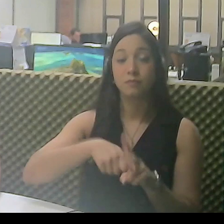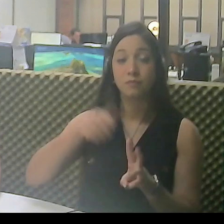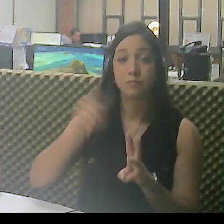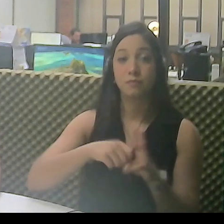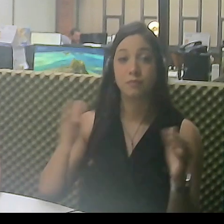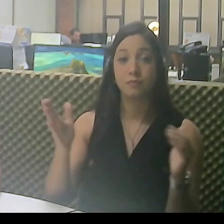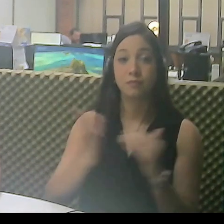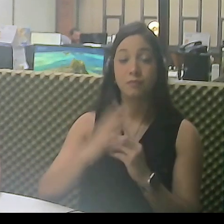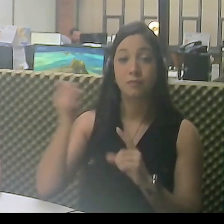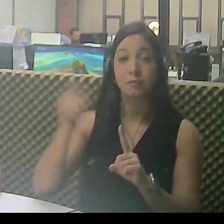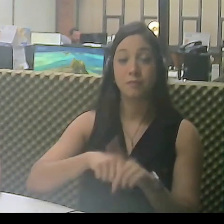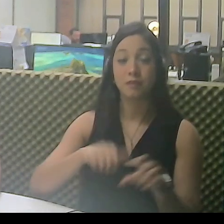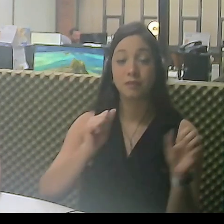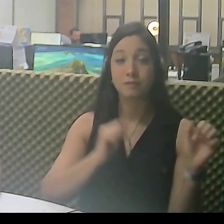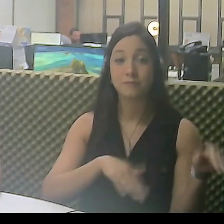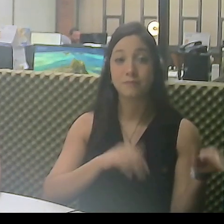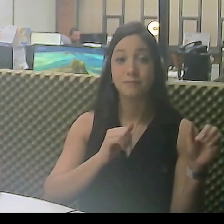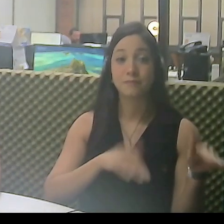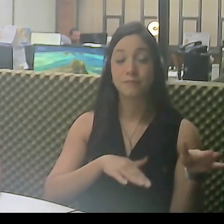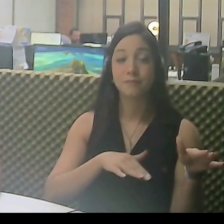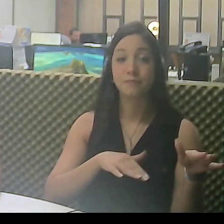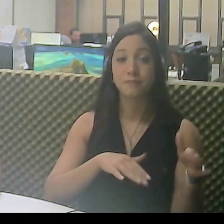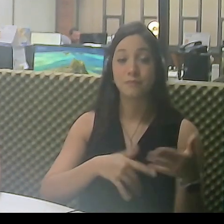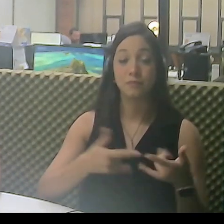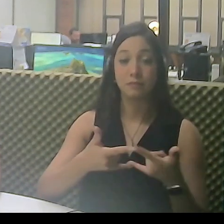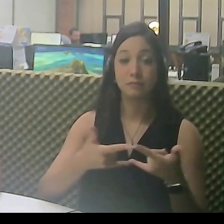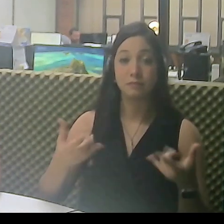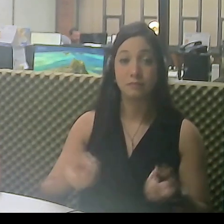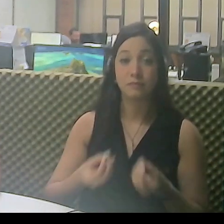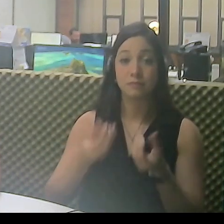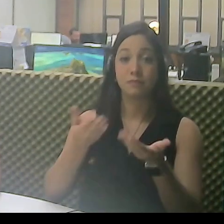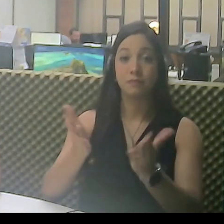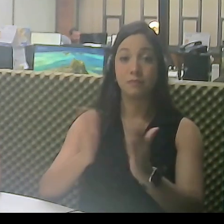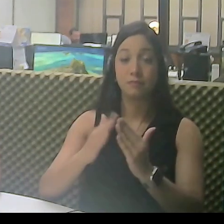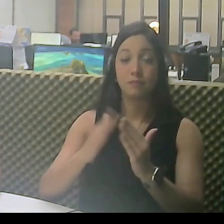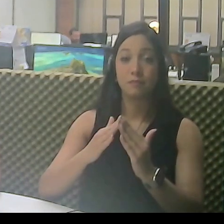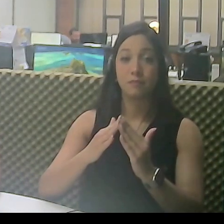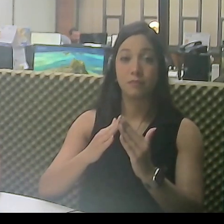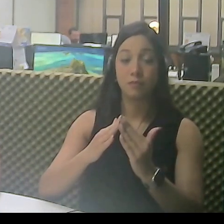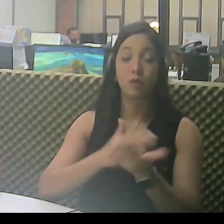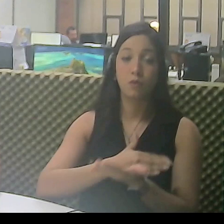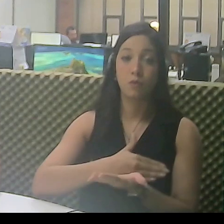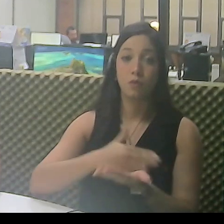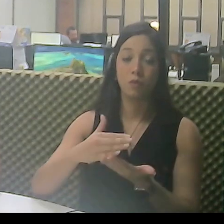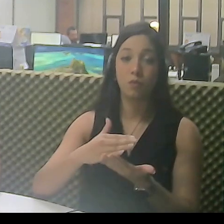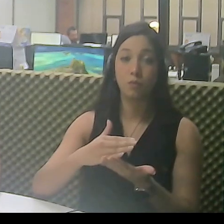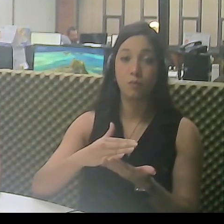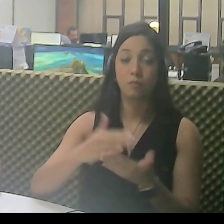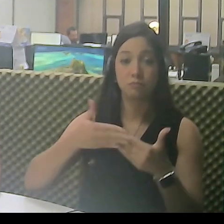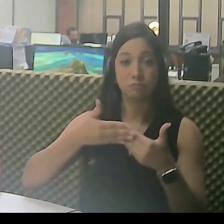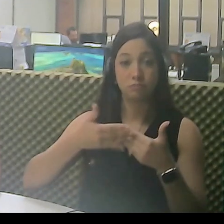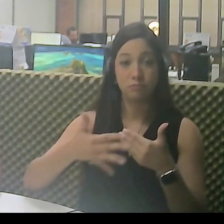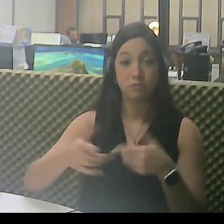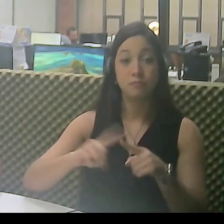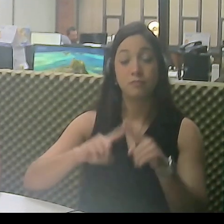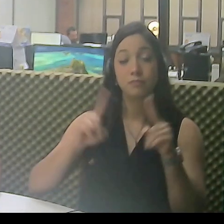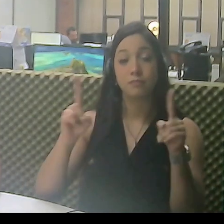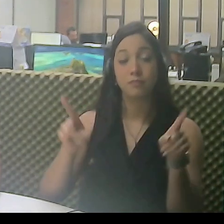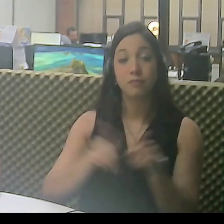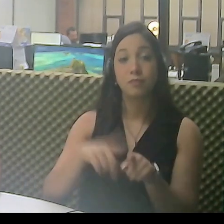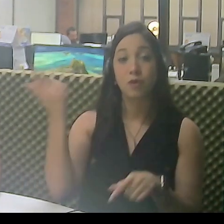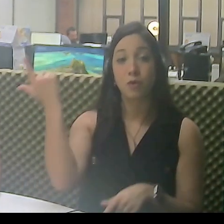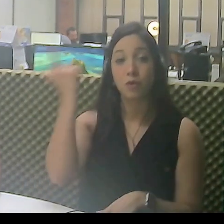até o mês de setembro. A entrega dos carnês em domicílio chega nos começa nos próximos dias, mas também é